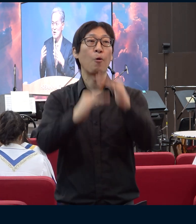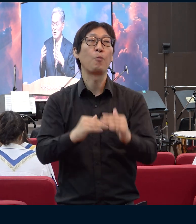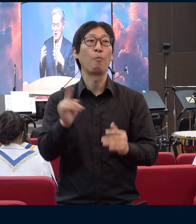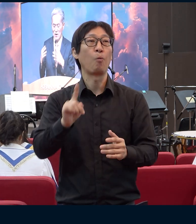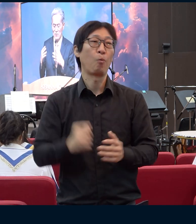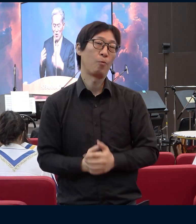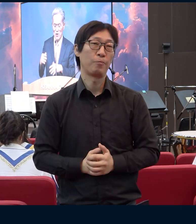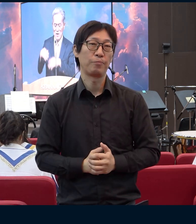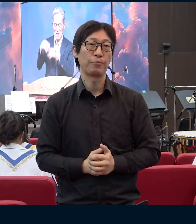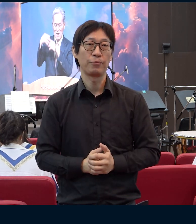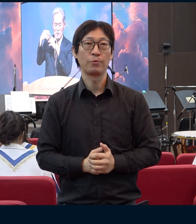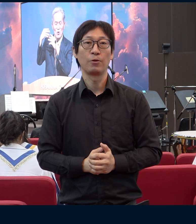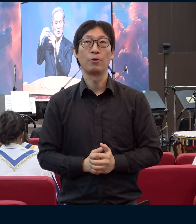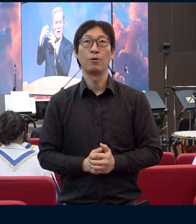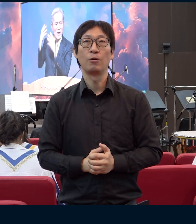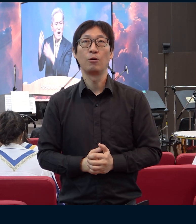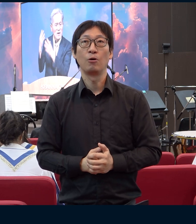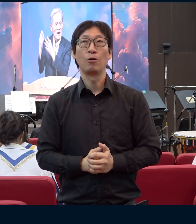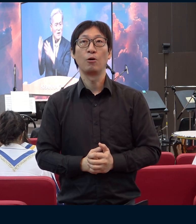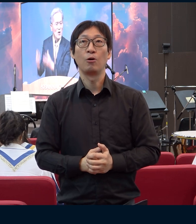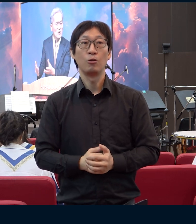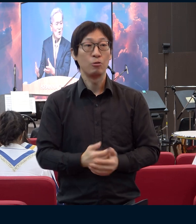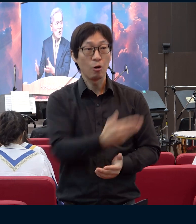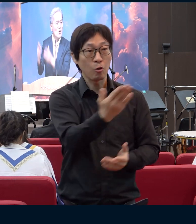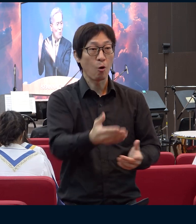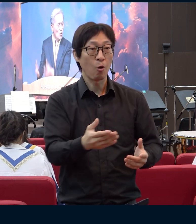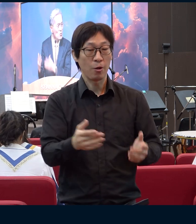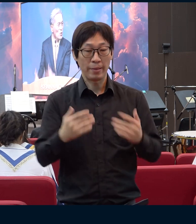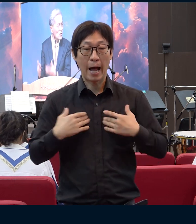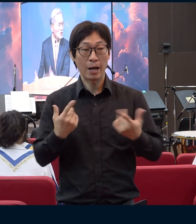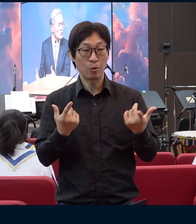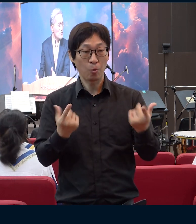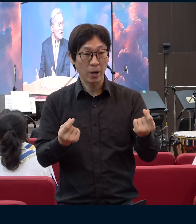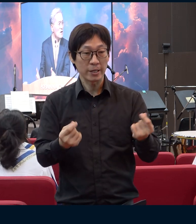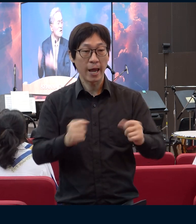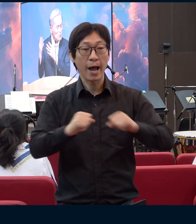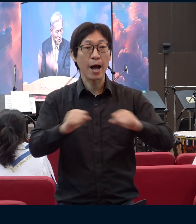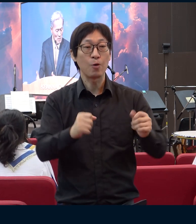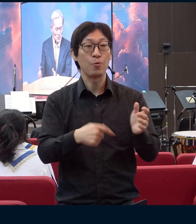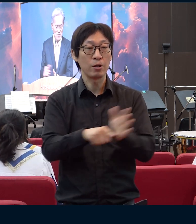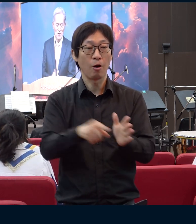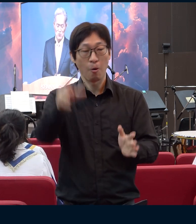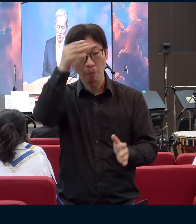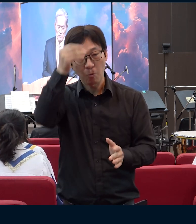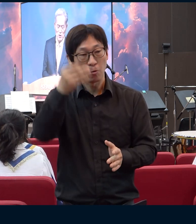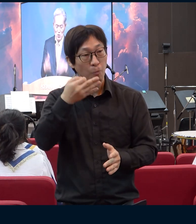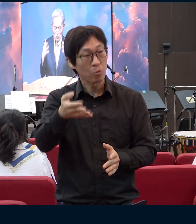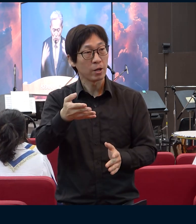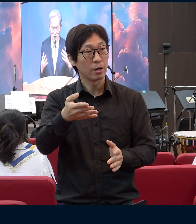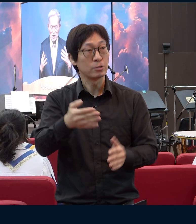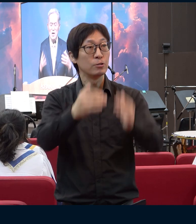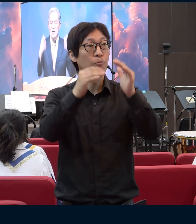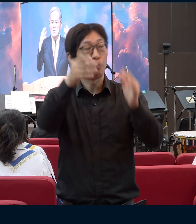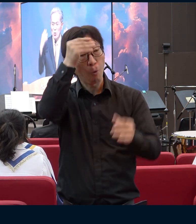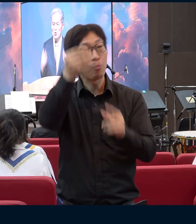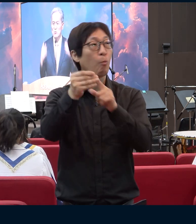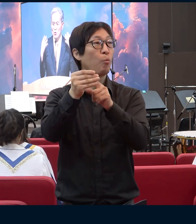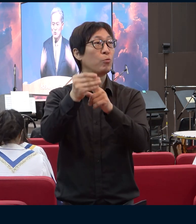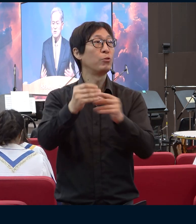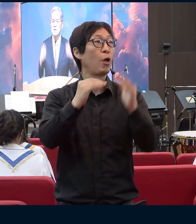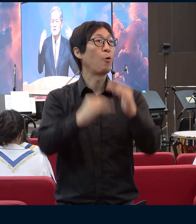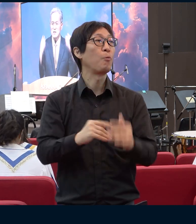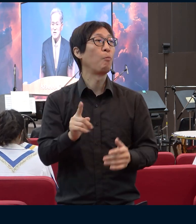주님께서 너희도 행하게 하려 하여 본을 보였다 하셨는데, 그렇다면 주님이 우리에게